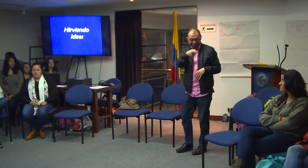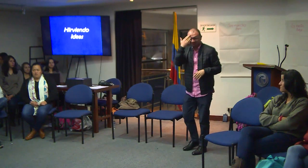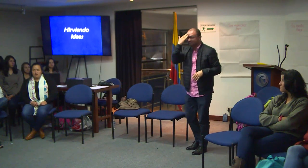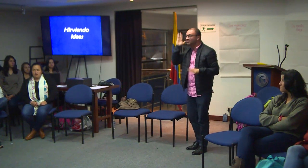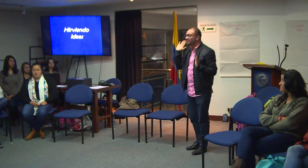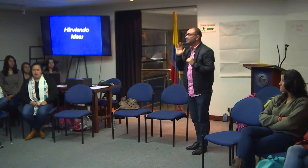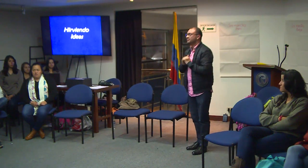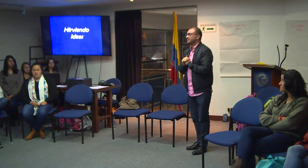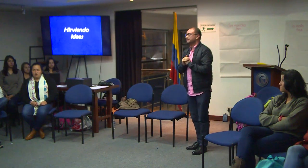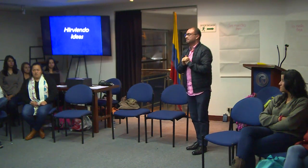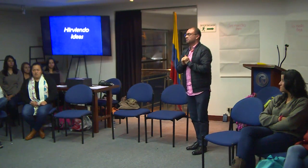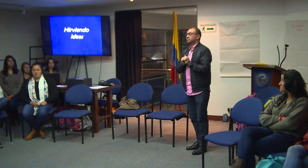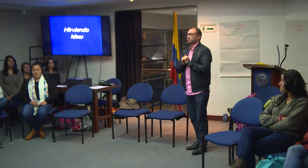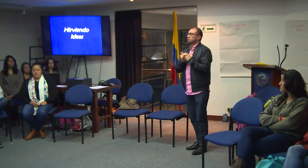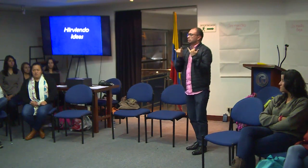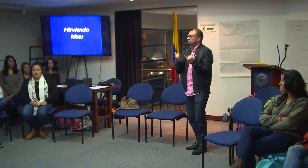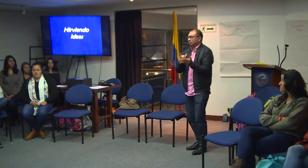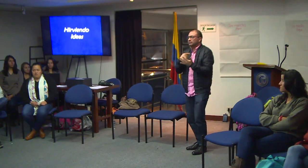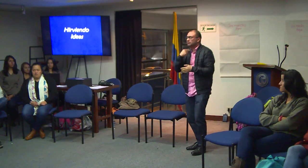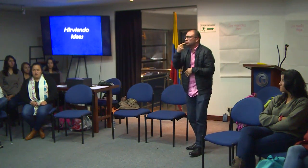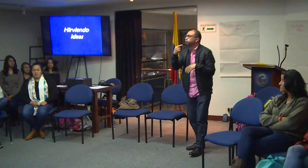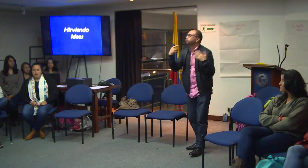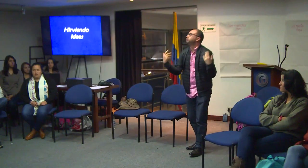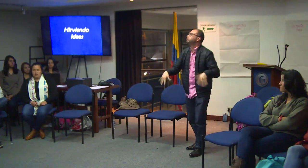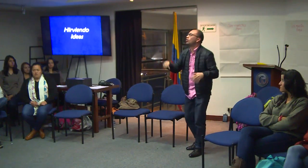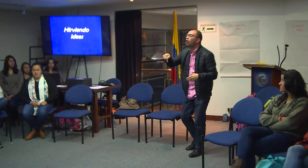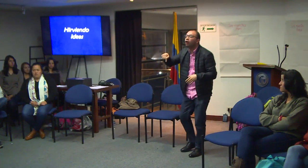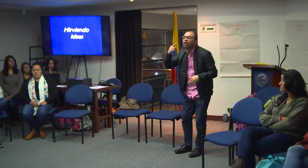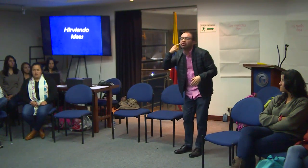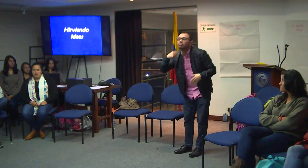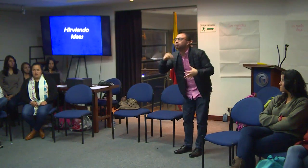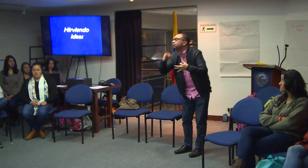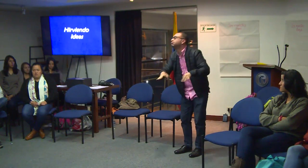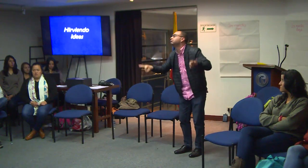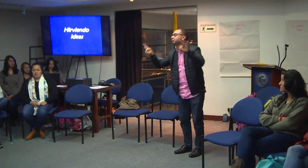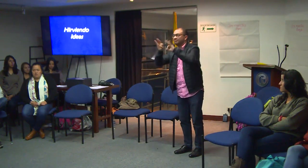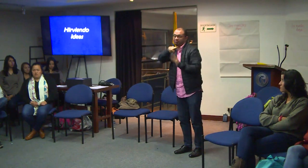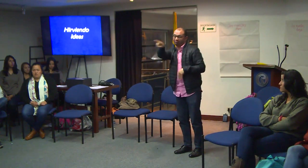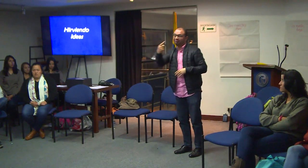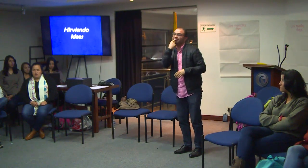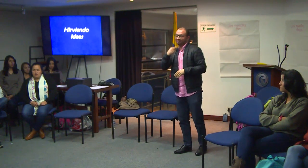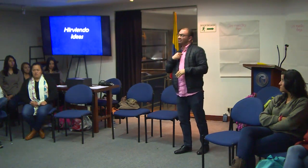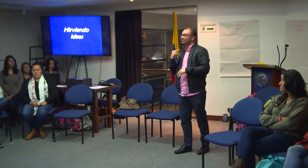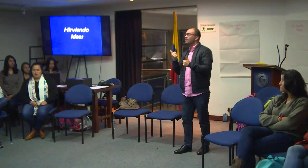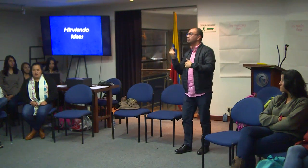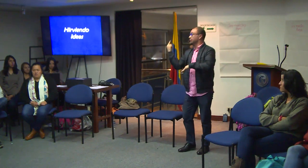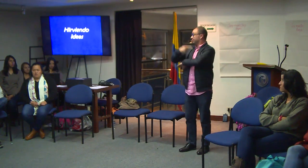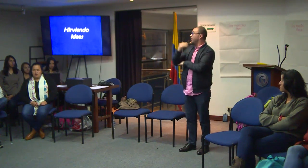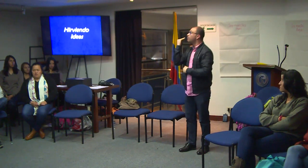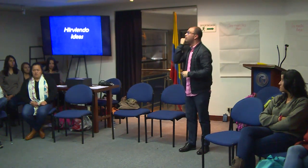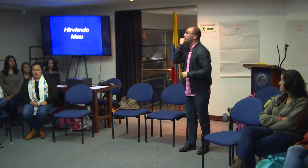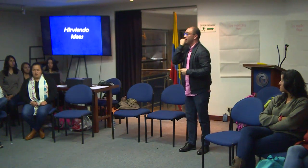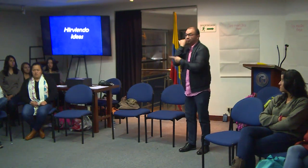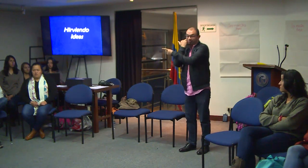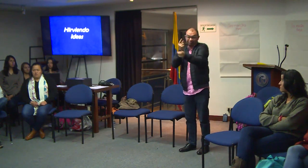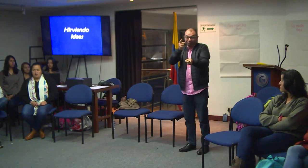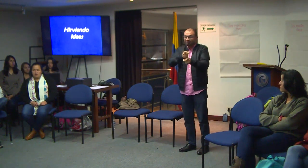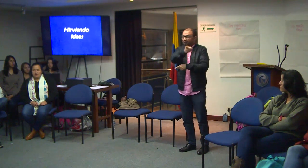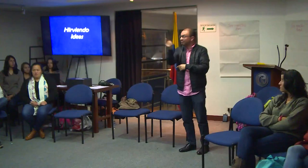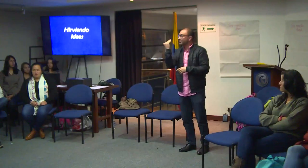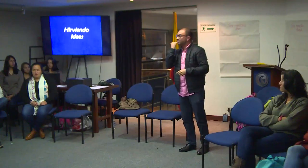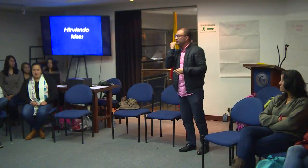surgen muchos temas, ¿cierto? Eso hace parte de los cafés. Entonces yo quisiera hacer eso porque hoy es un día muy